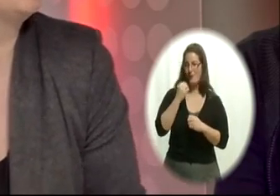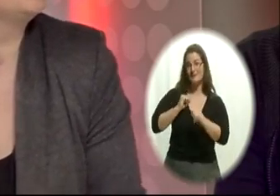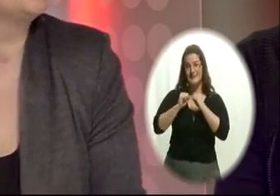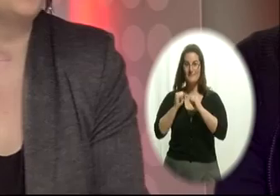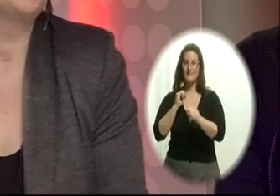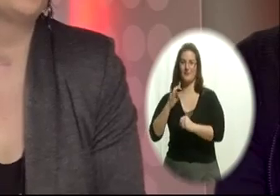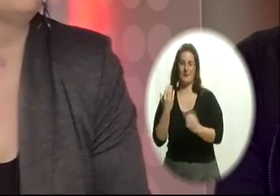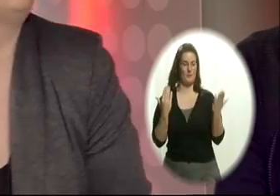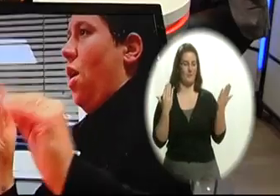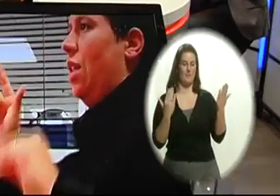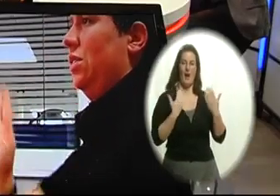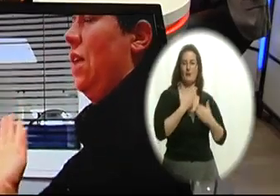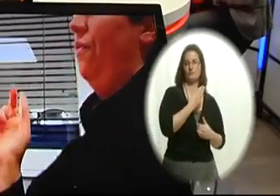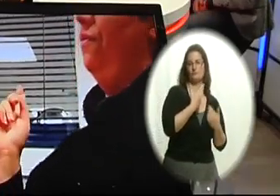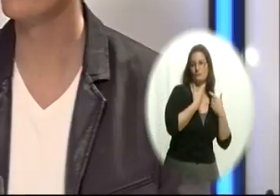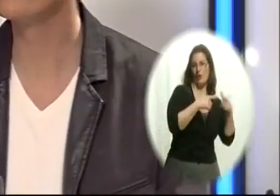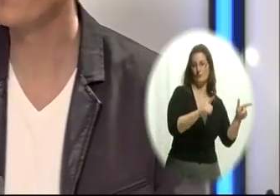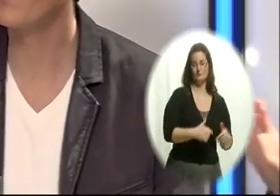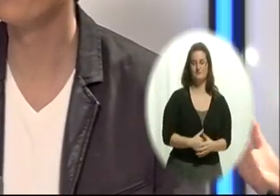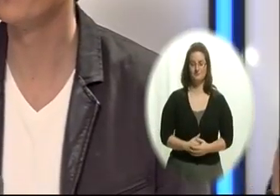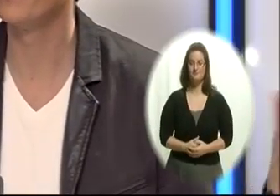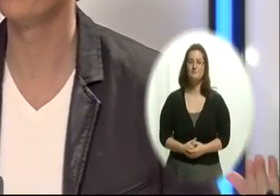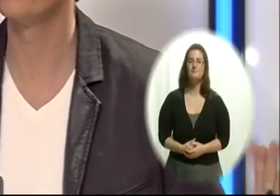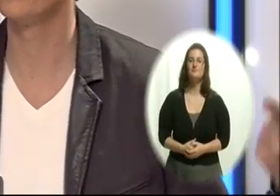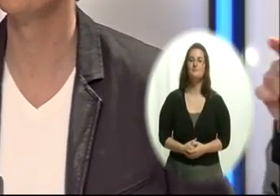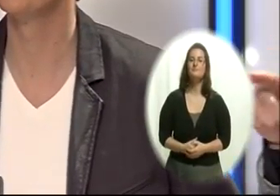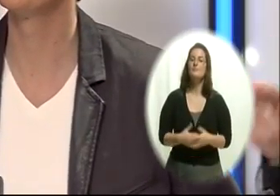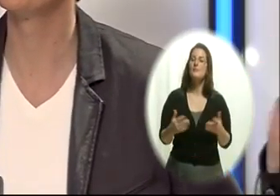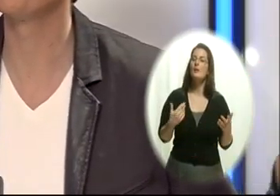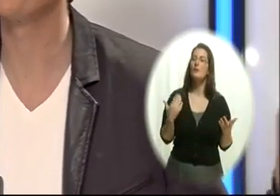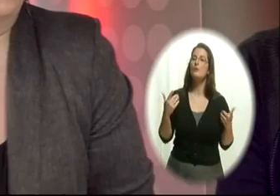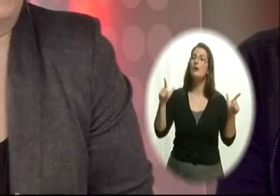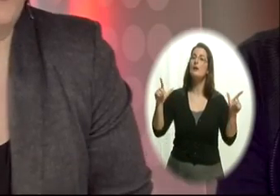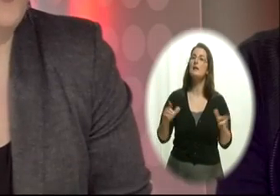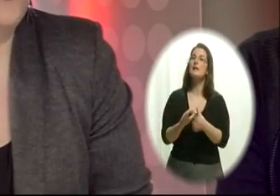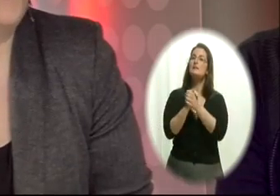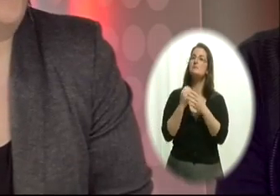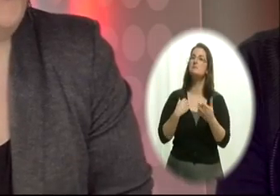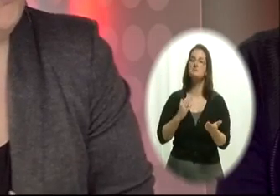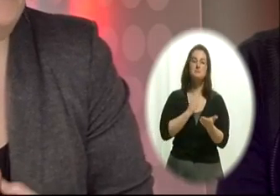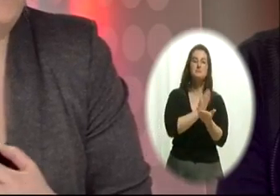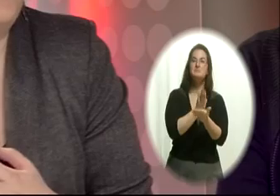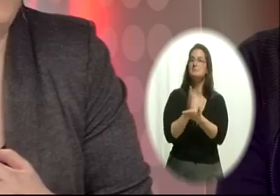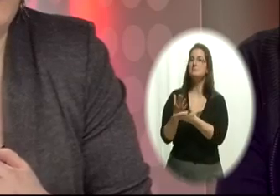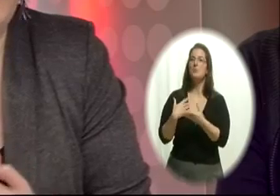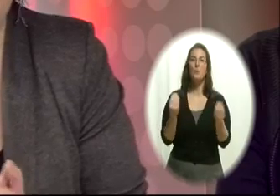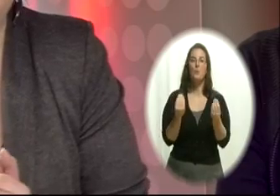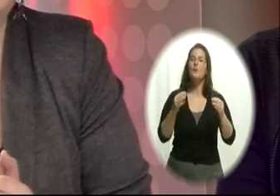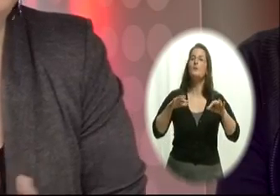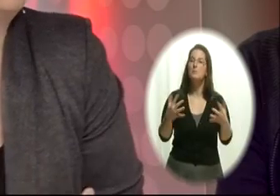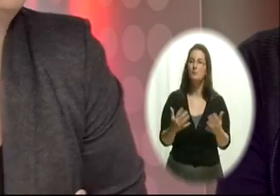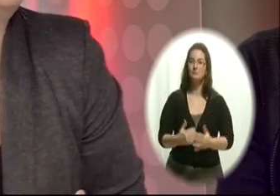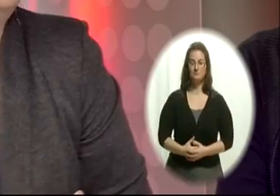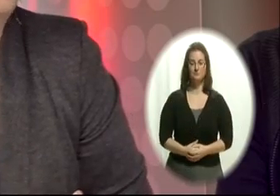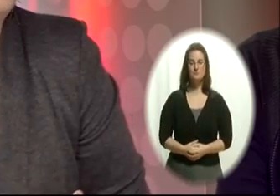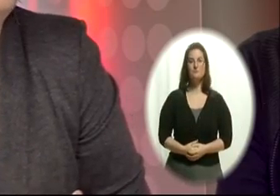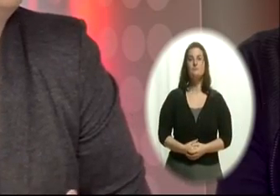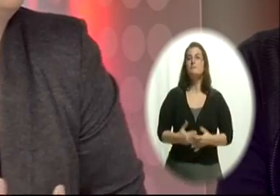peut-être que certaines autres langues. Alors dans quel cadre vous intervenez au sein de l'IES ? Alors, on intervient vraiment dans toutes